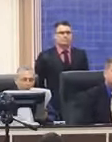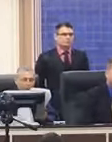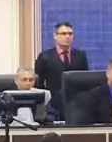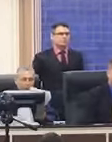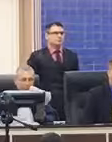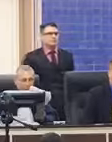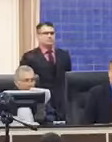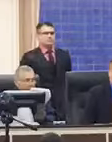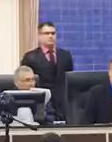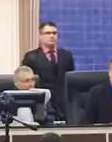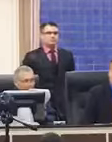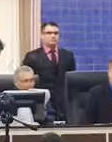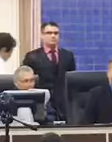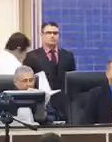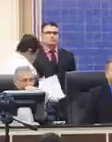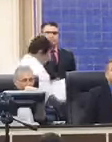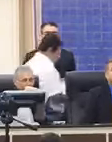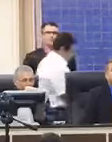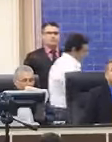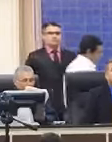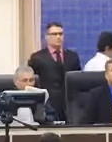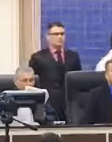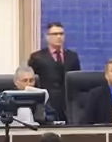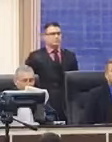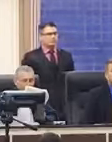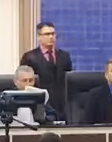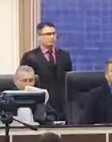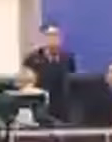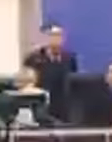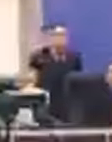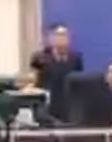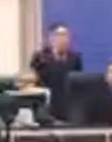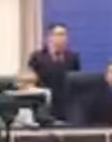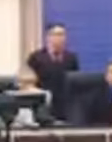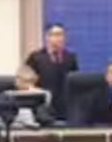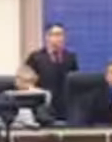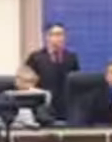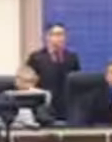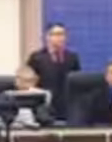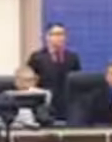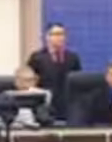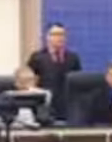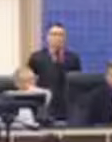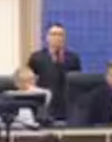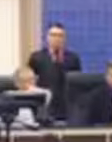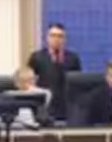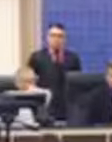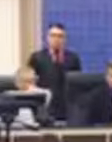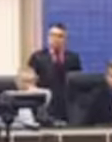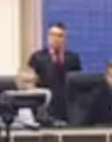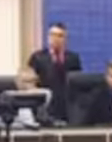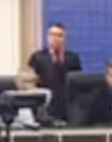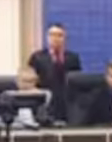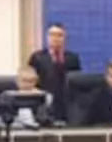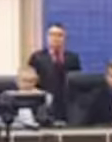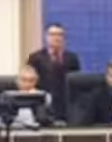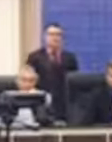3888/2019, autoria Nilo Monteiro. Requerimento protocolado sobre o número